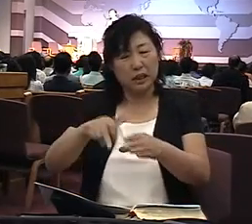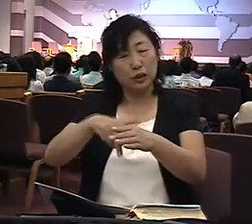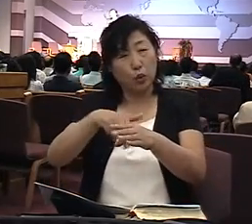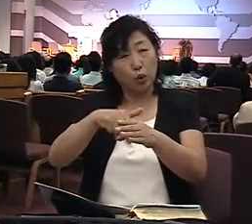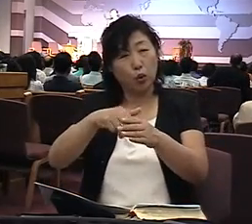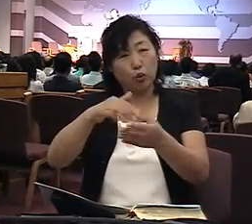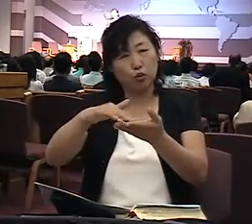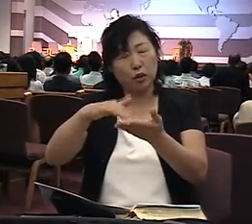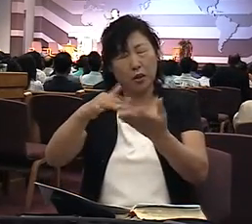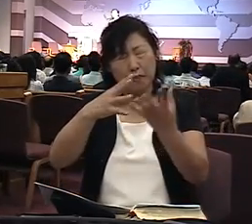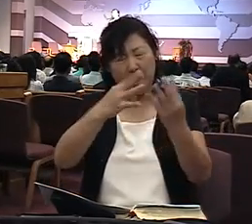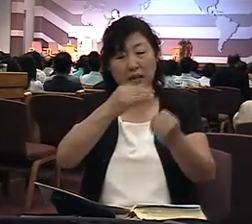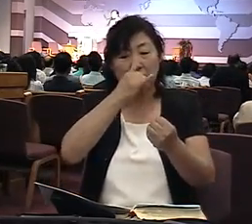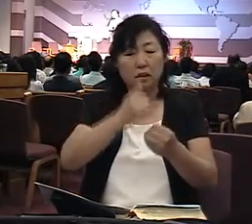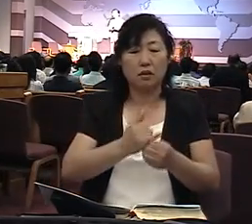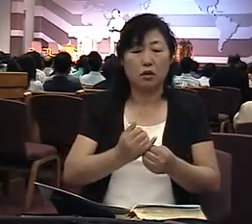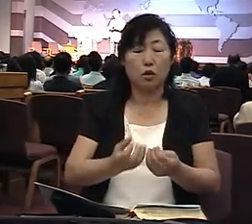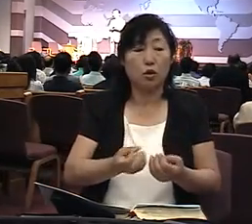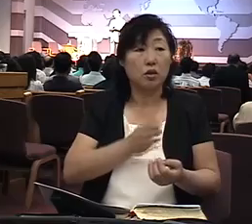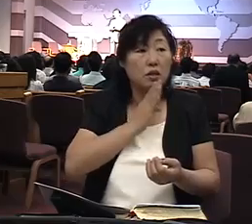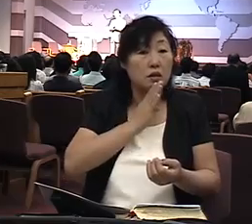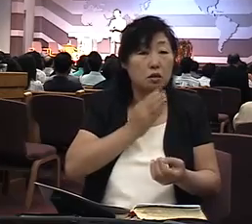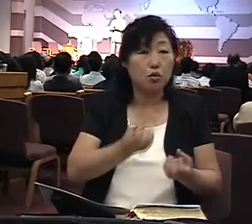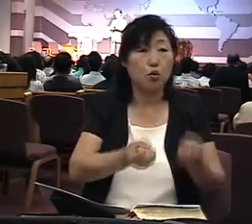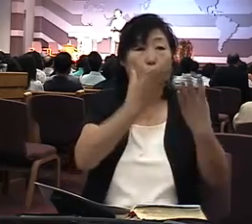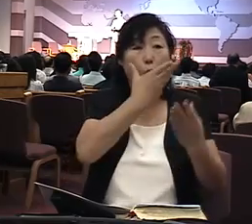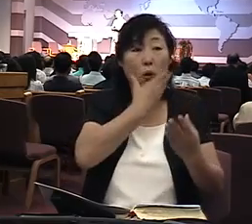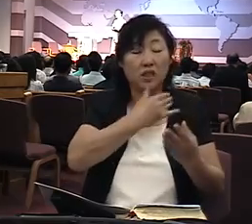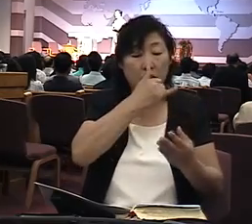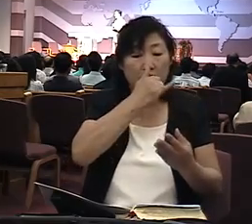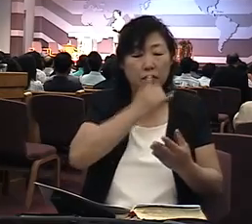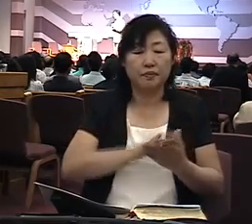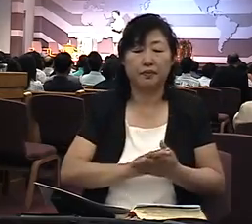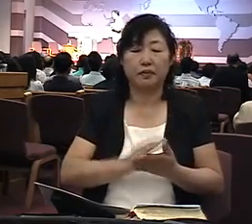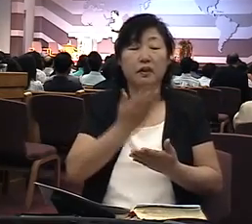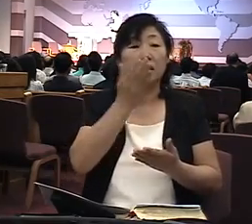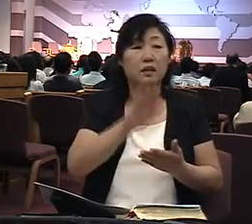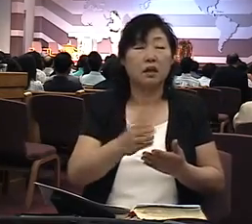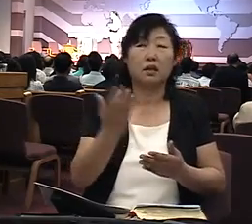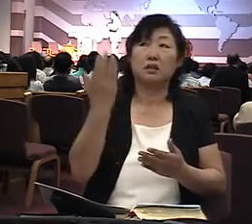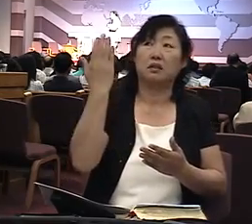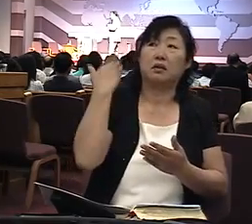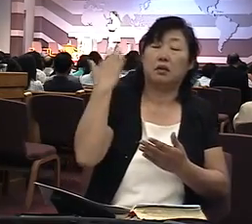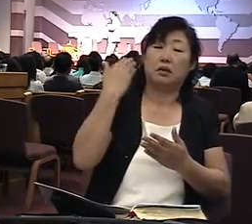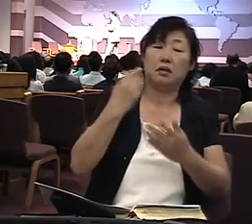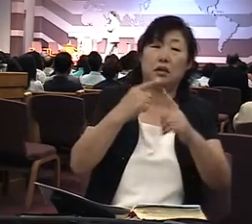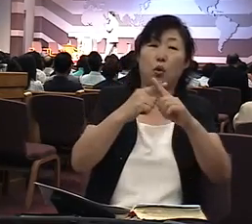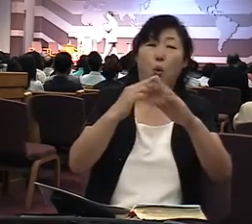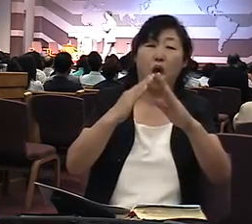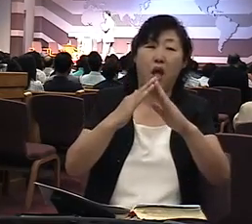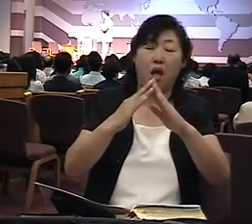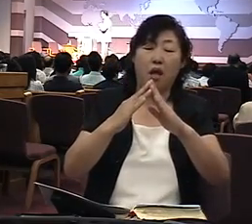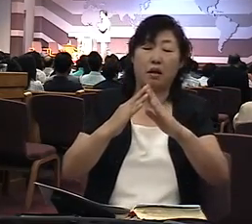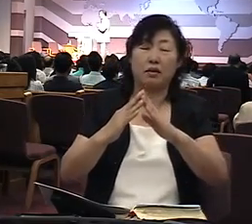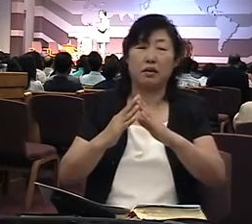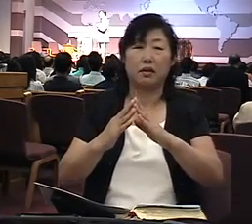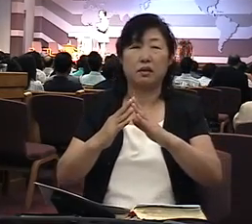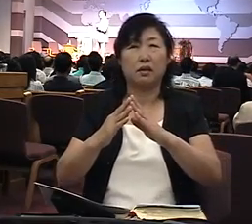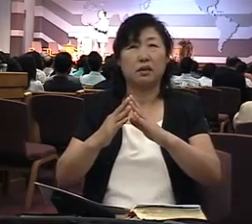것은 축복이에요. 사실 축복입니다. 하나님께서 전에 교회사에 보지 못한 그러한 그 사례로